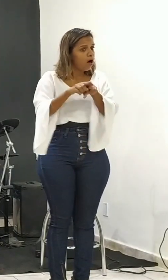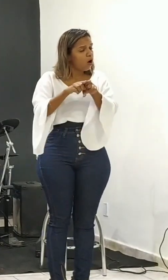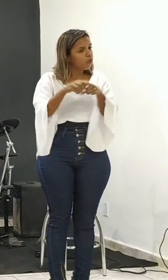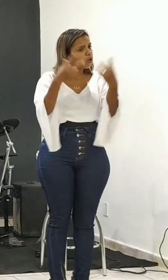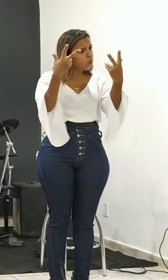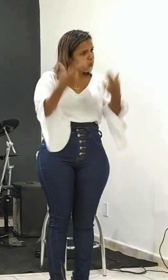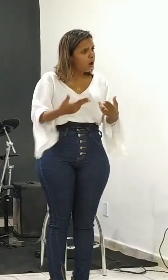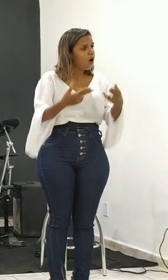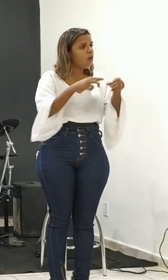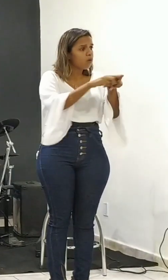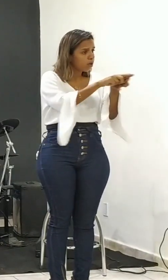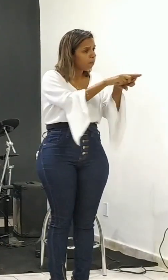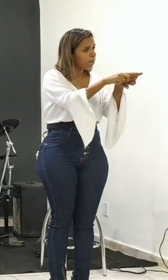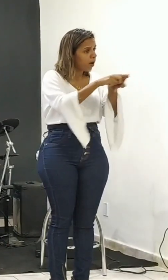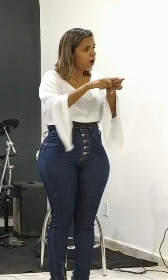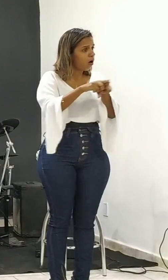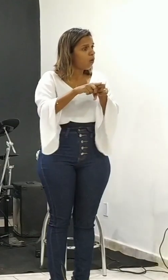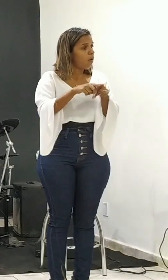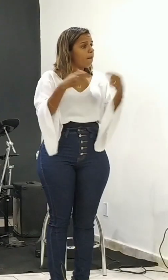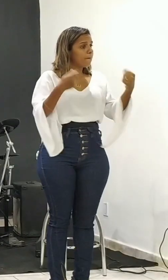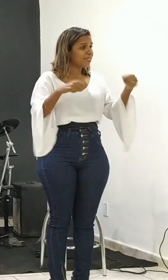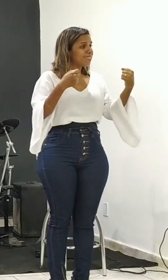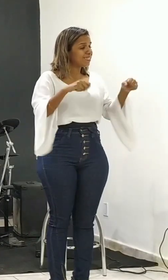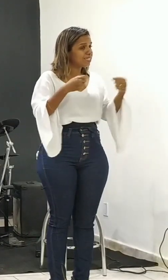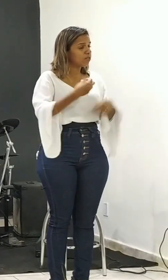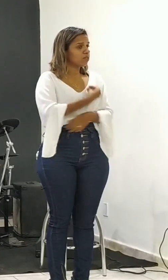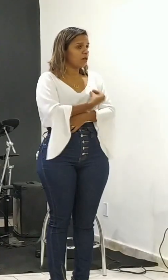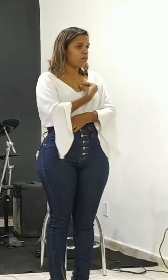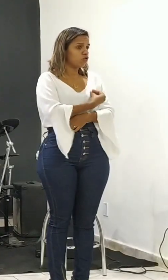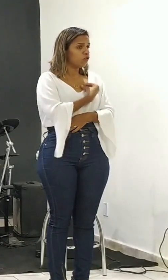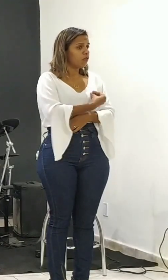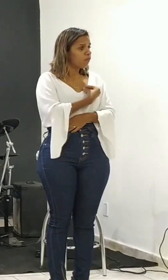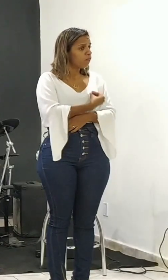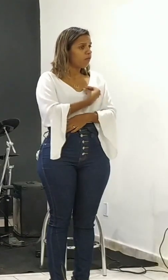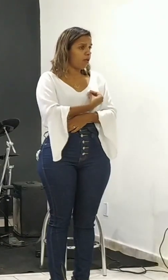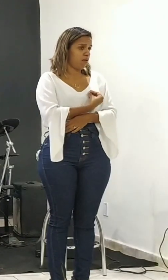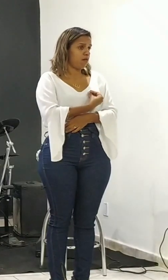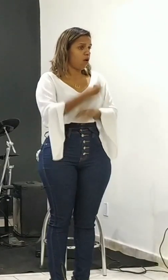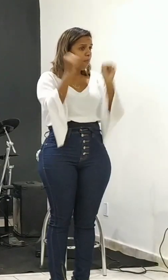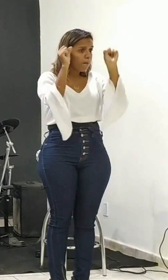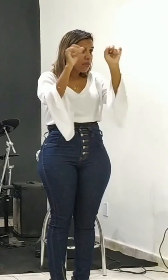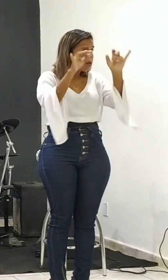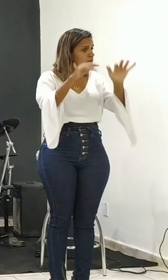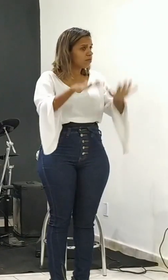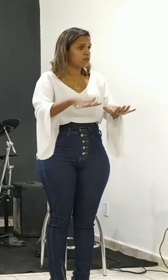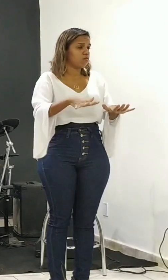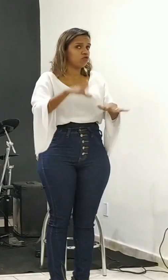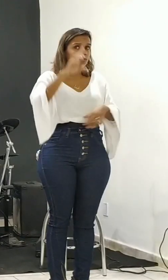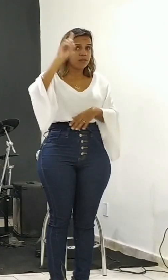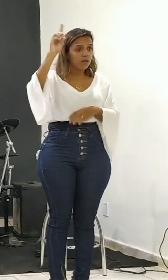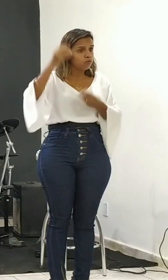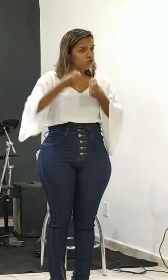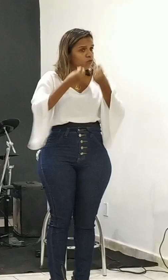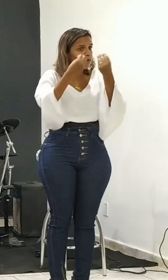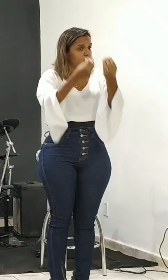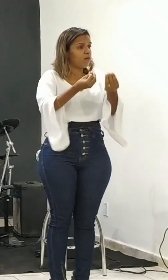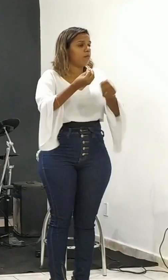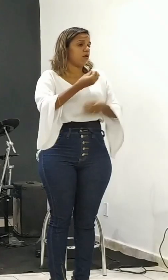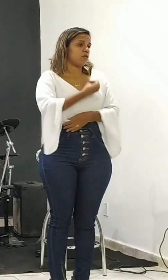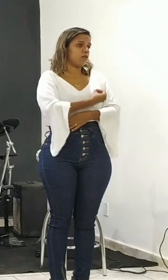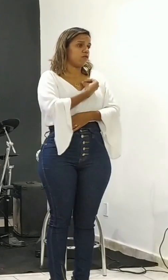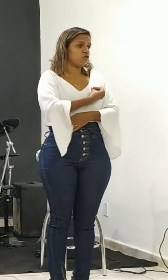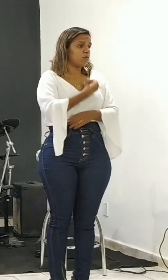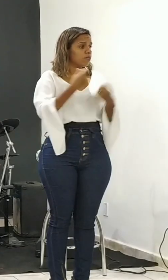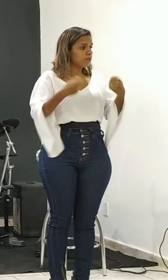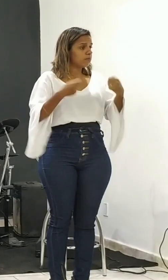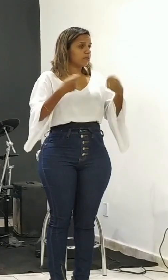irmãos. Nós precisamos viver isso, porque isso é uma bênção de Deus para a nossa vida. Nós